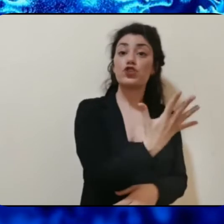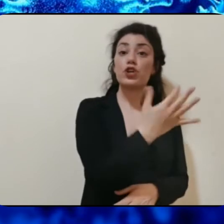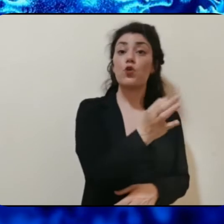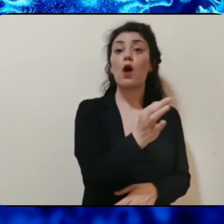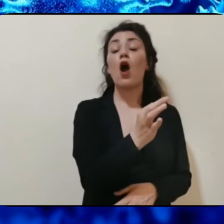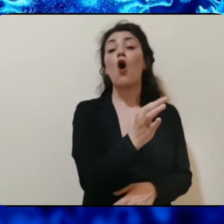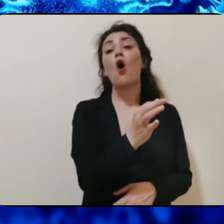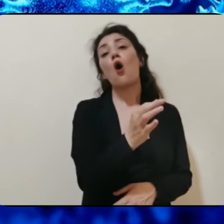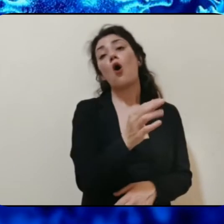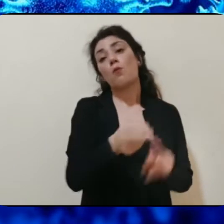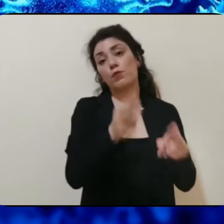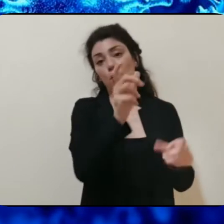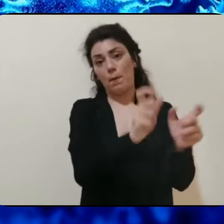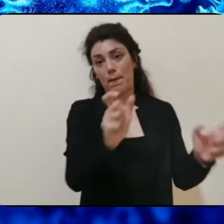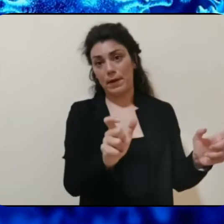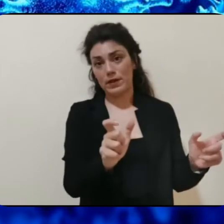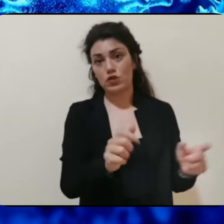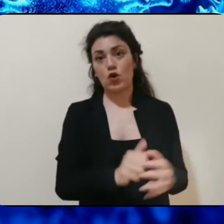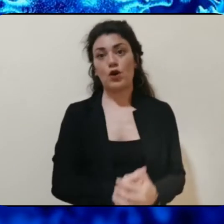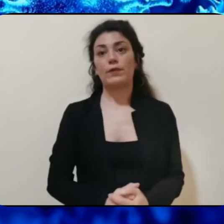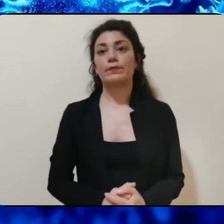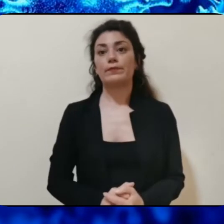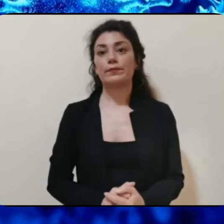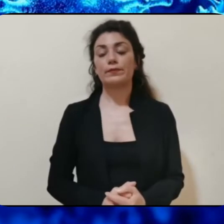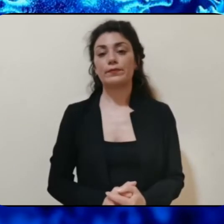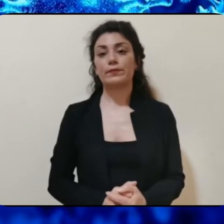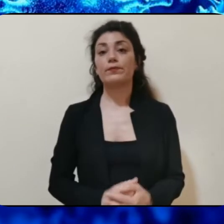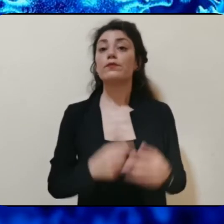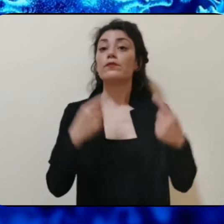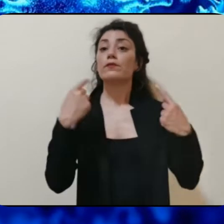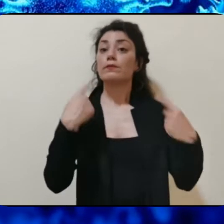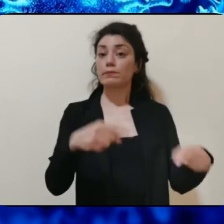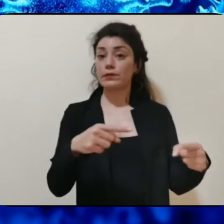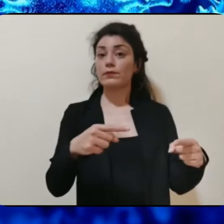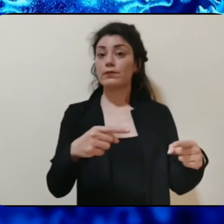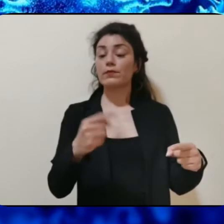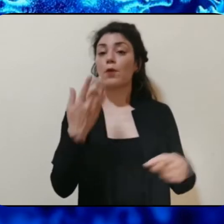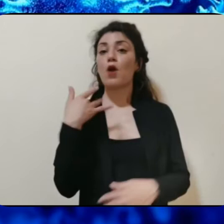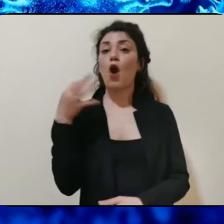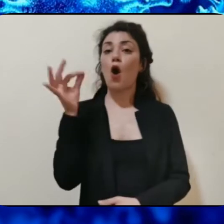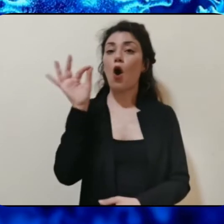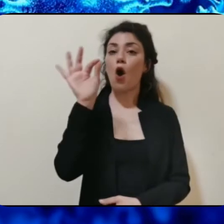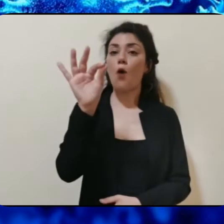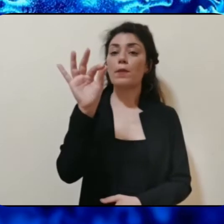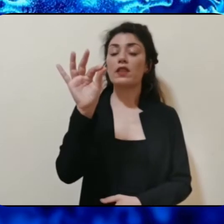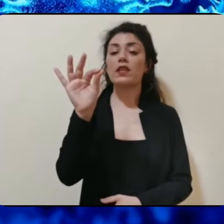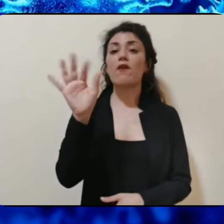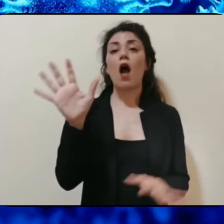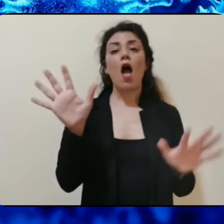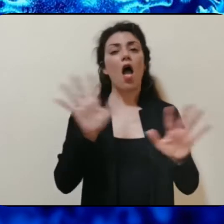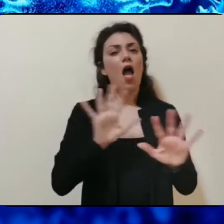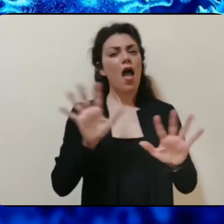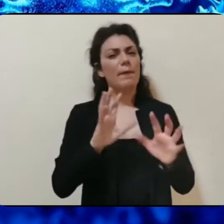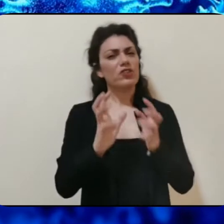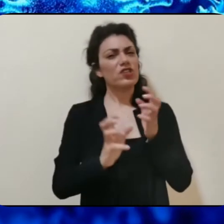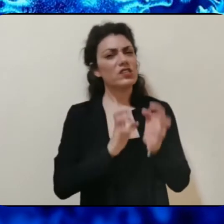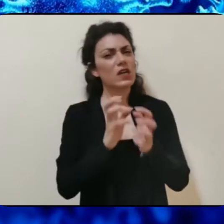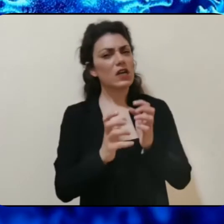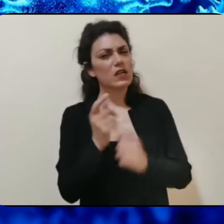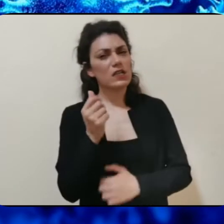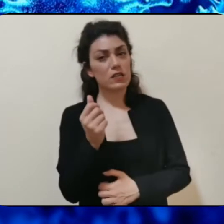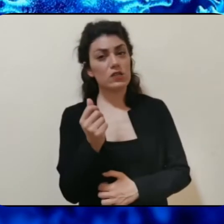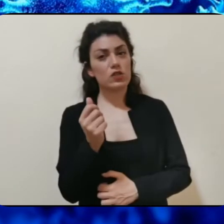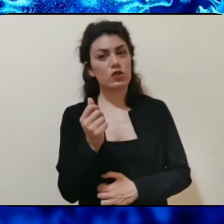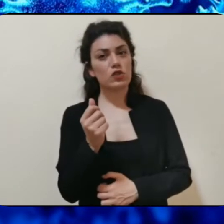5 o più persone. E quindi questo, ripeto, risponde all'urgenza, all'emergenza, alla crisi